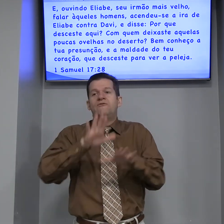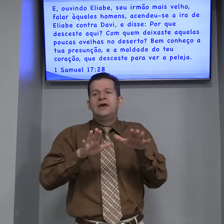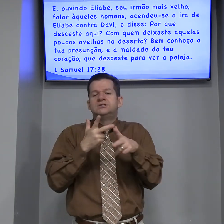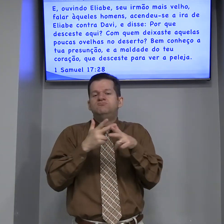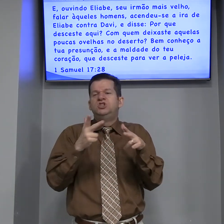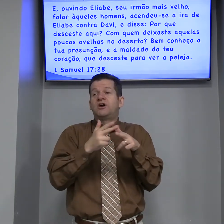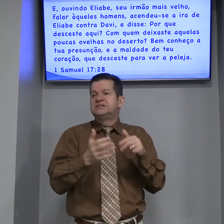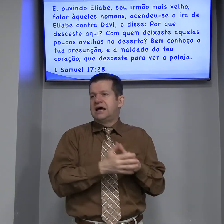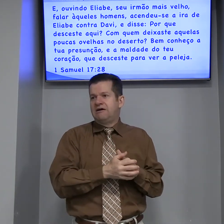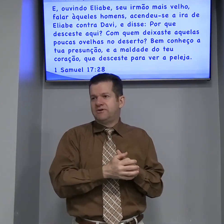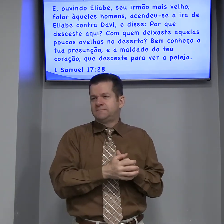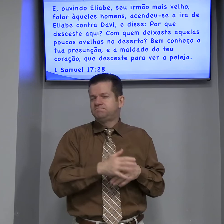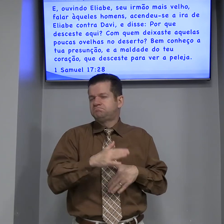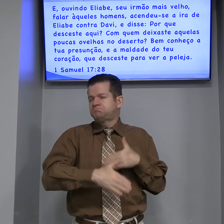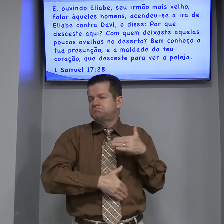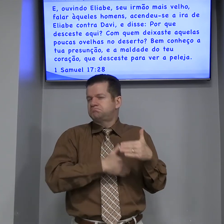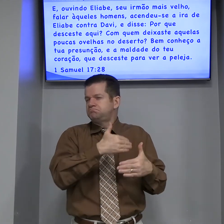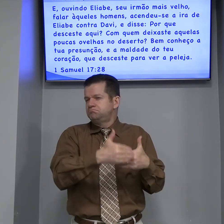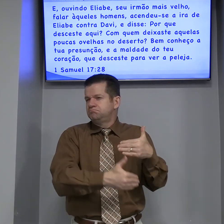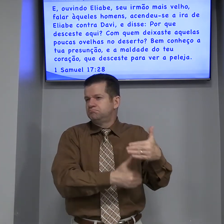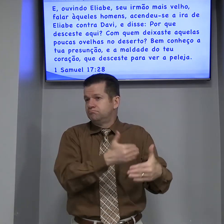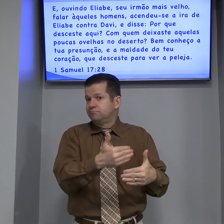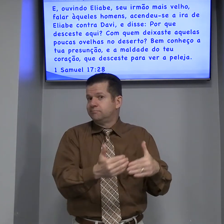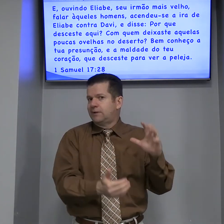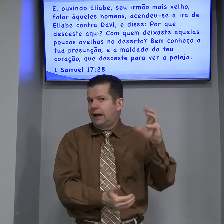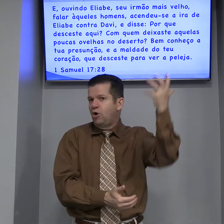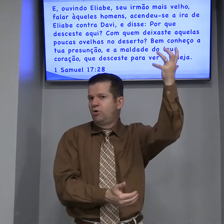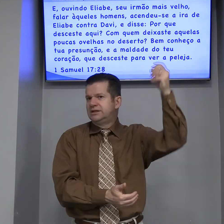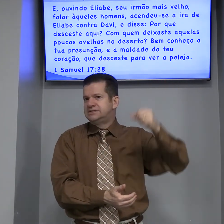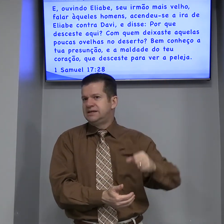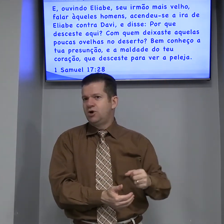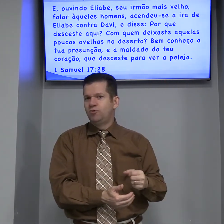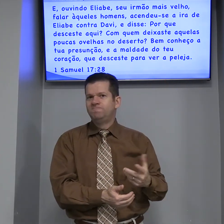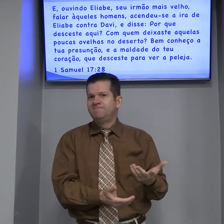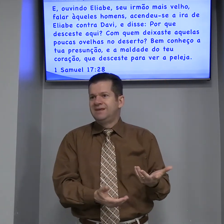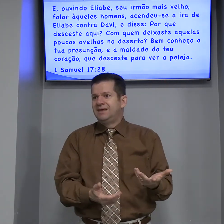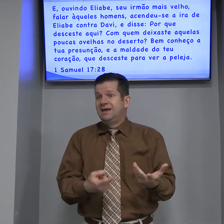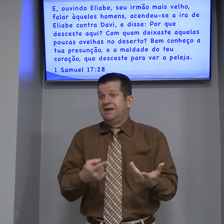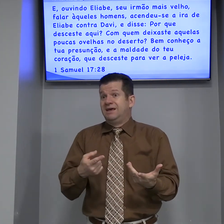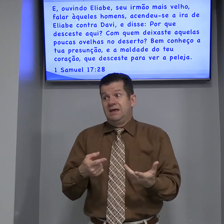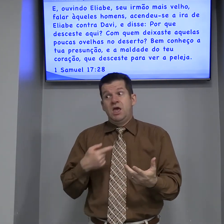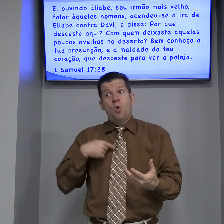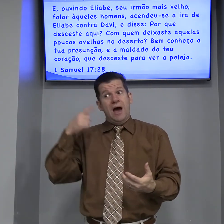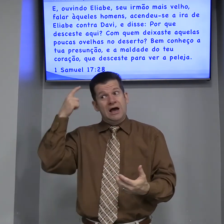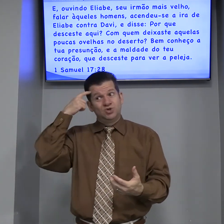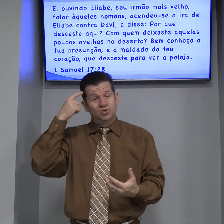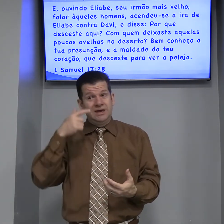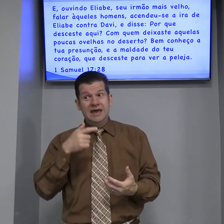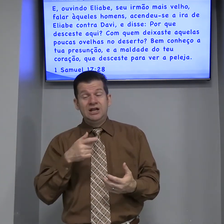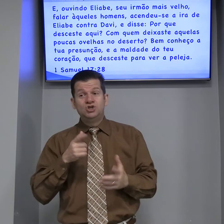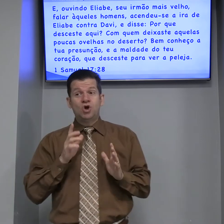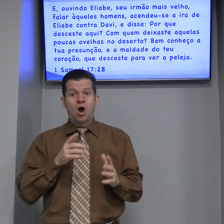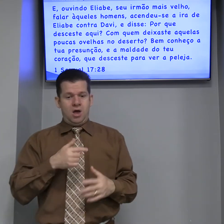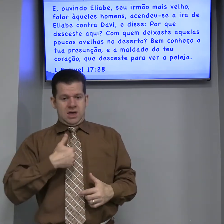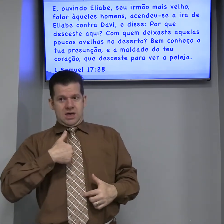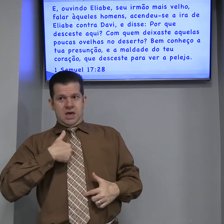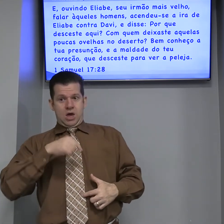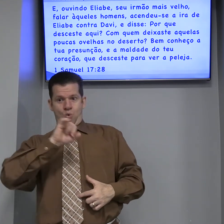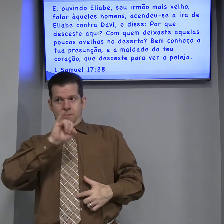Talvez disfarçava. Aí aconteceu, eu acho, ele, ó, o